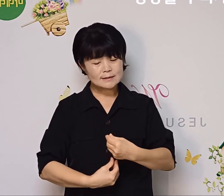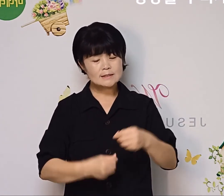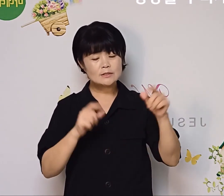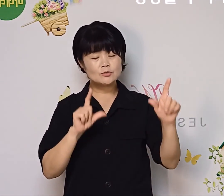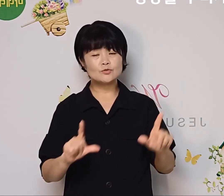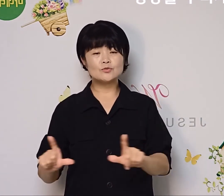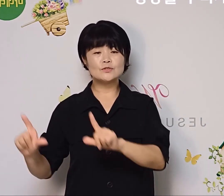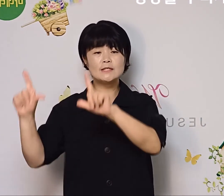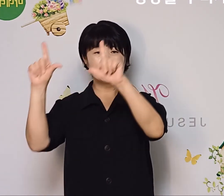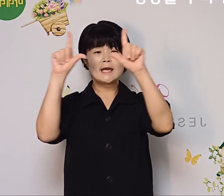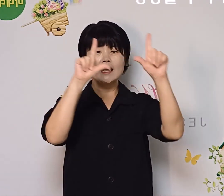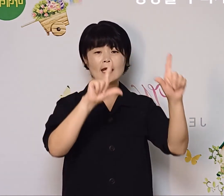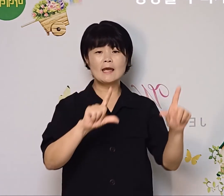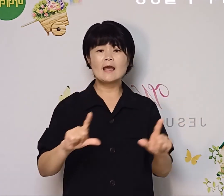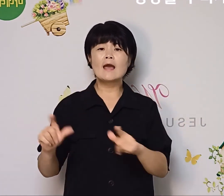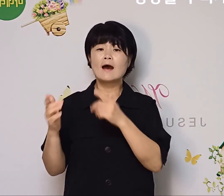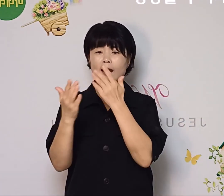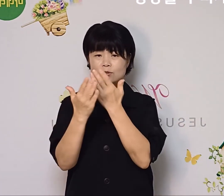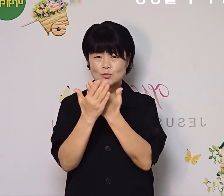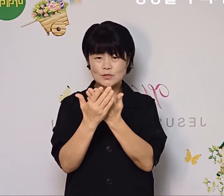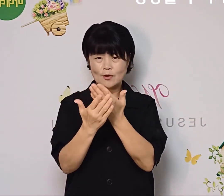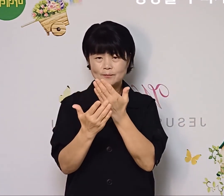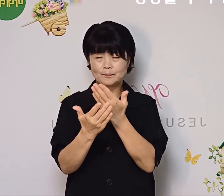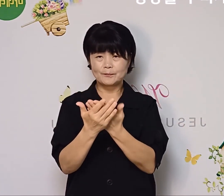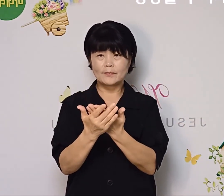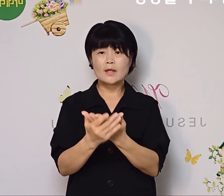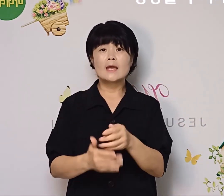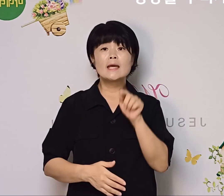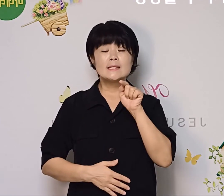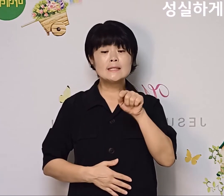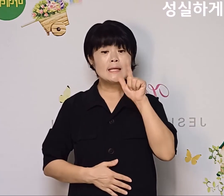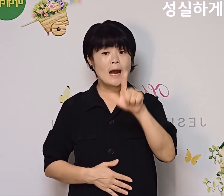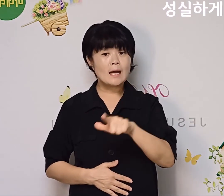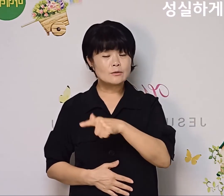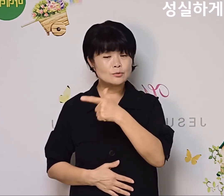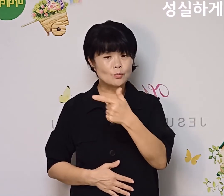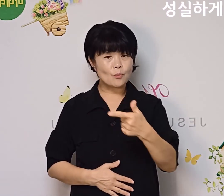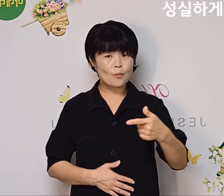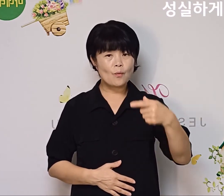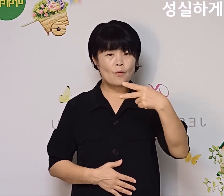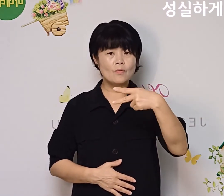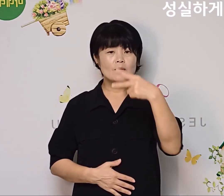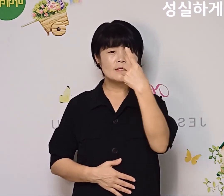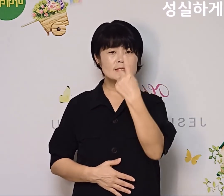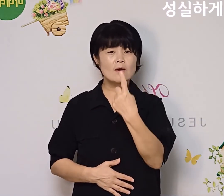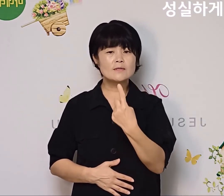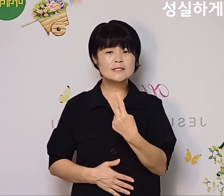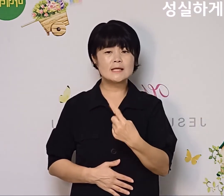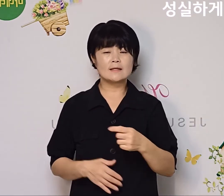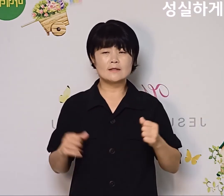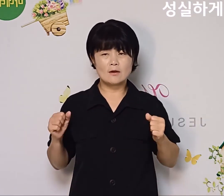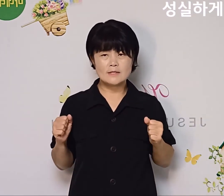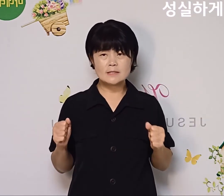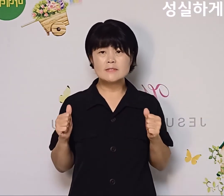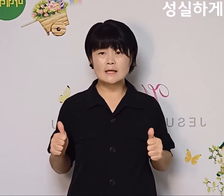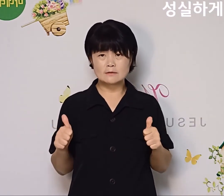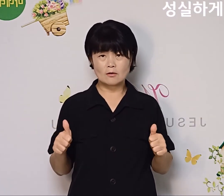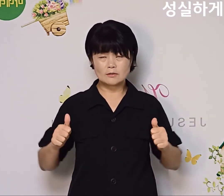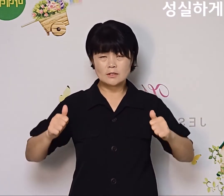평강을 누리게 하소서. 이 하루도 성실하게 열심히 사는 거거든요.